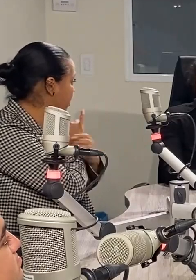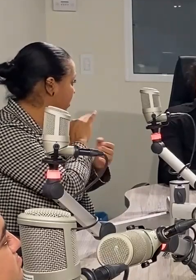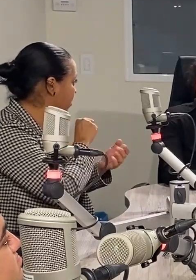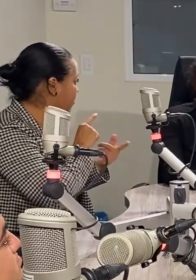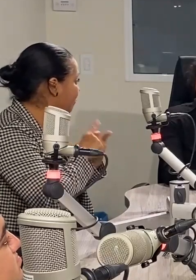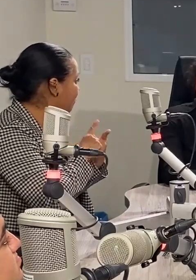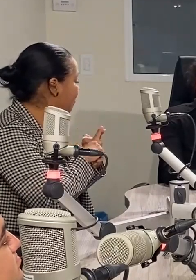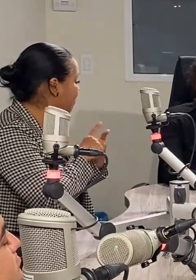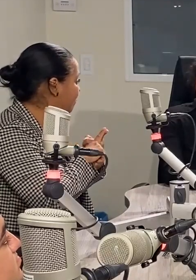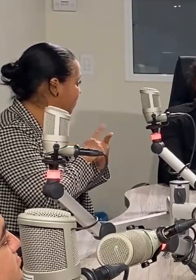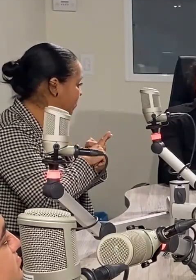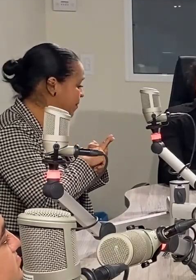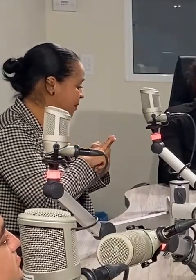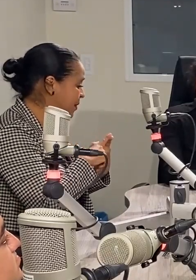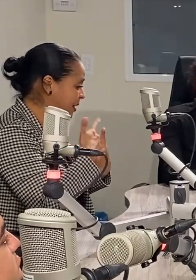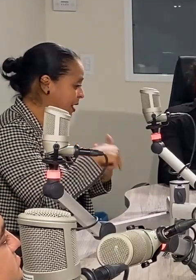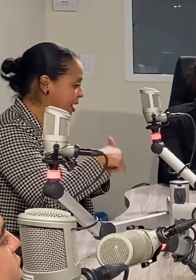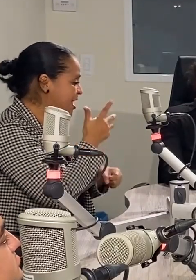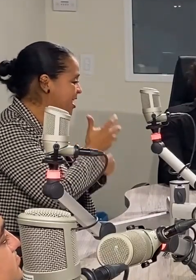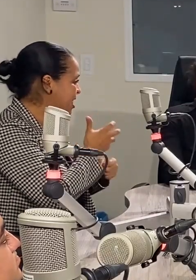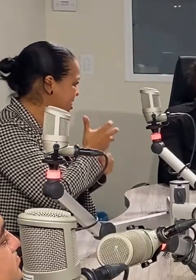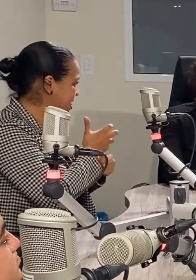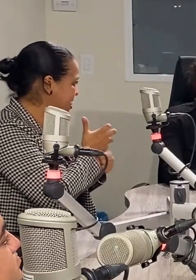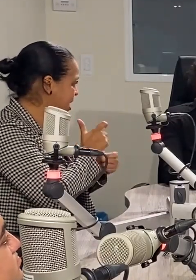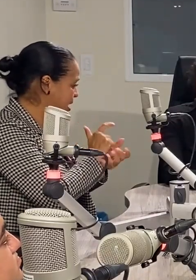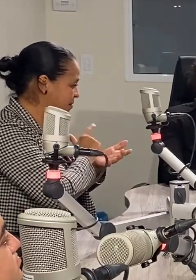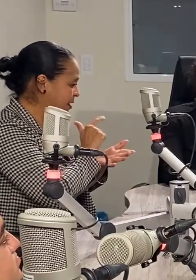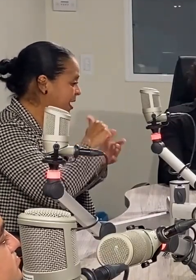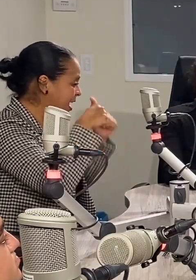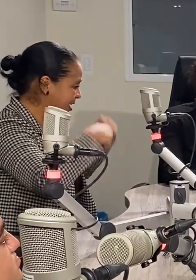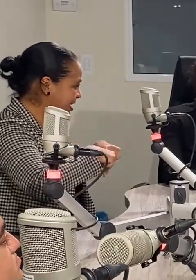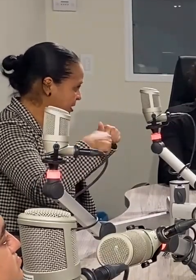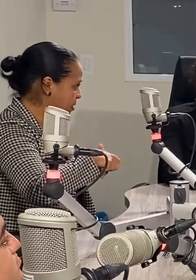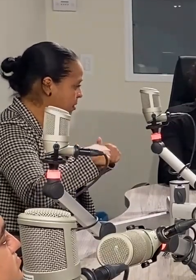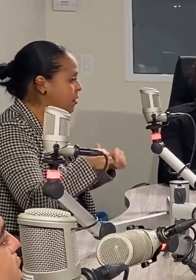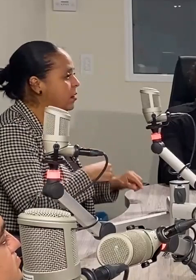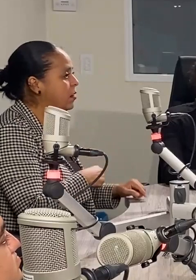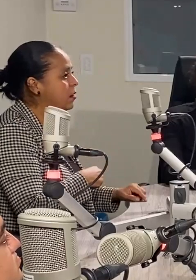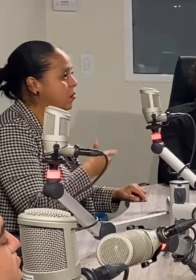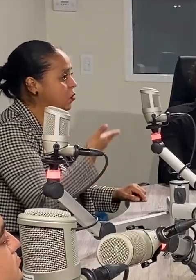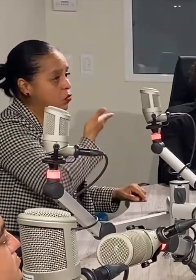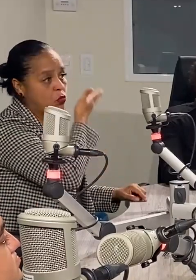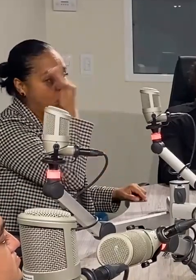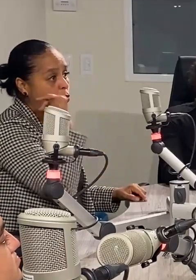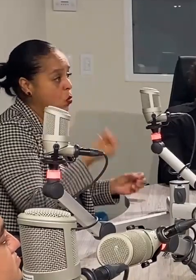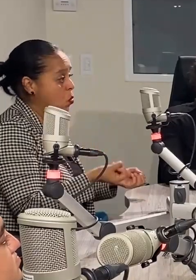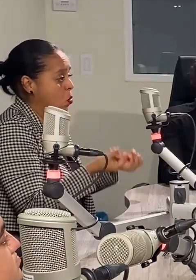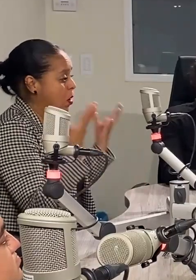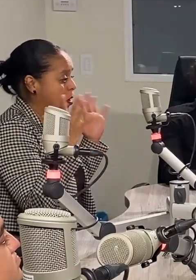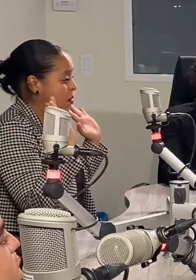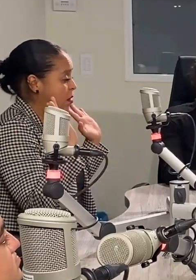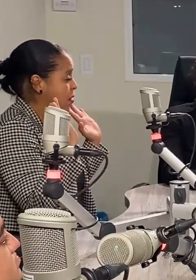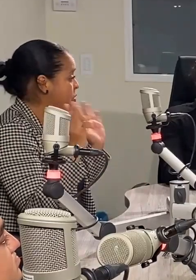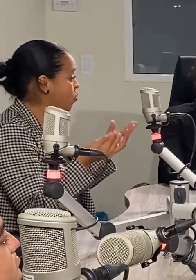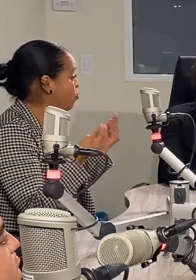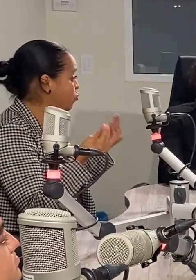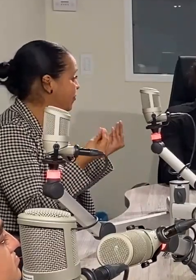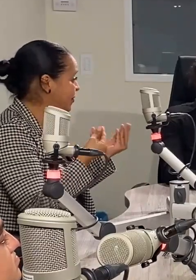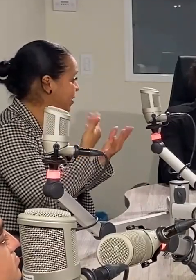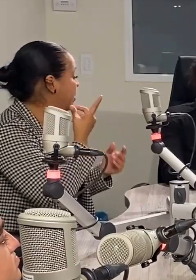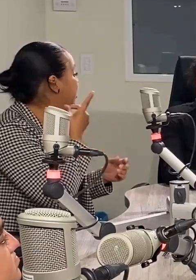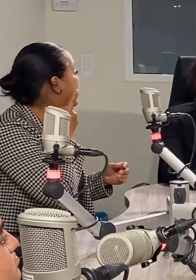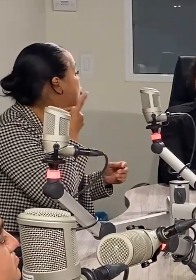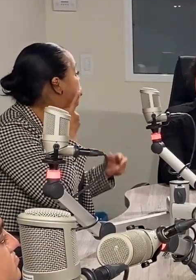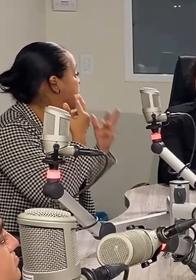en esta 65ª legislatura, pues a algunos, no sé cuántos podré decir que son muchos, ¿verdad? Pero